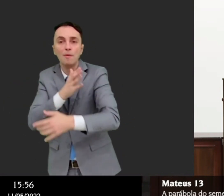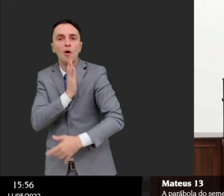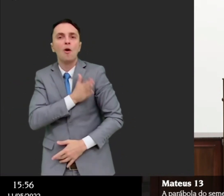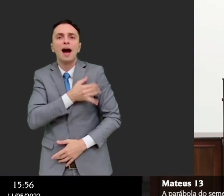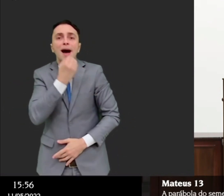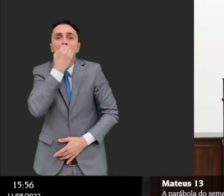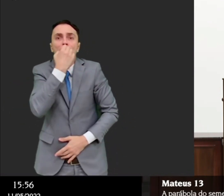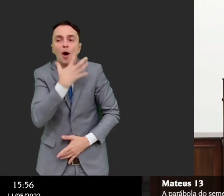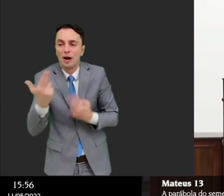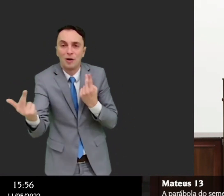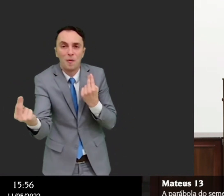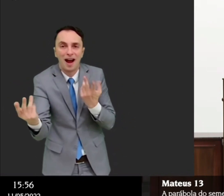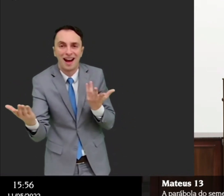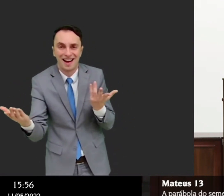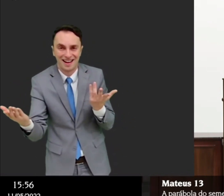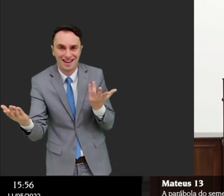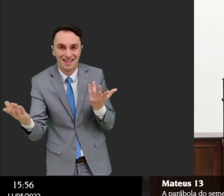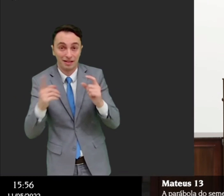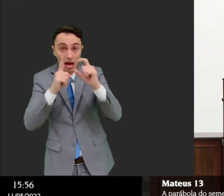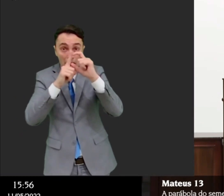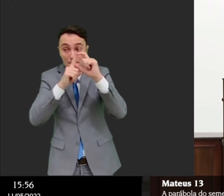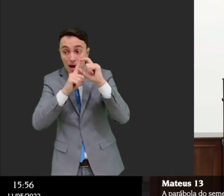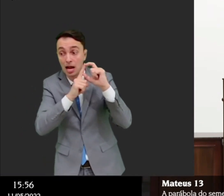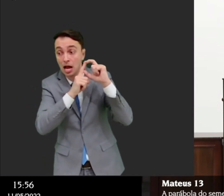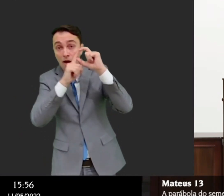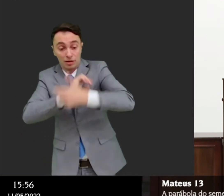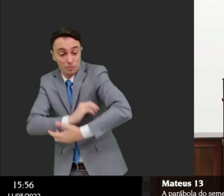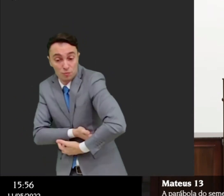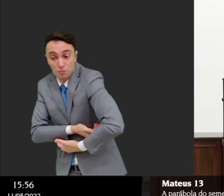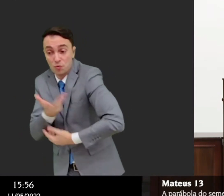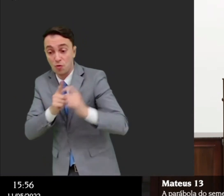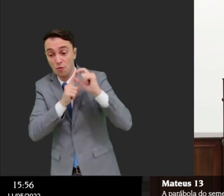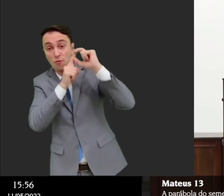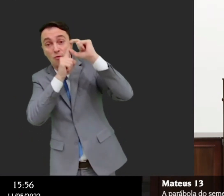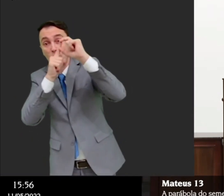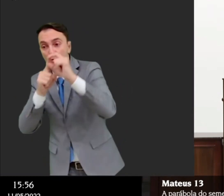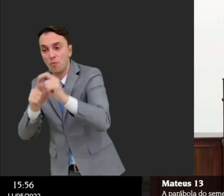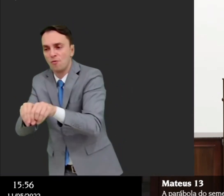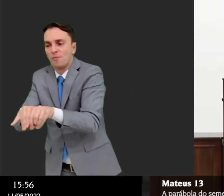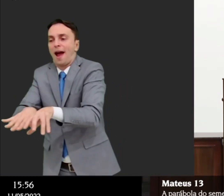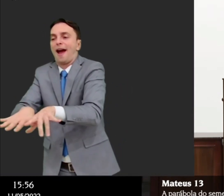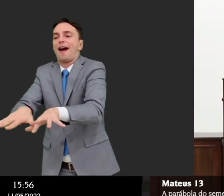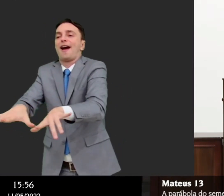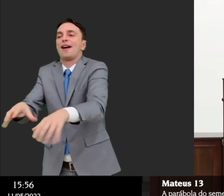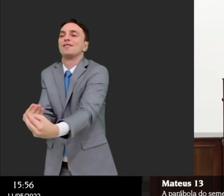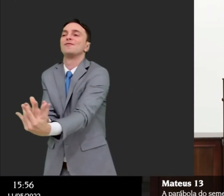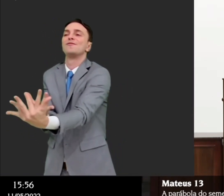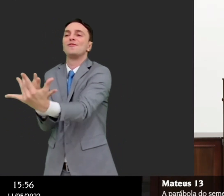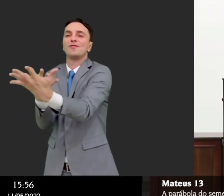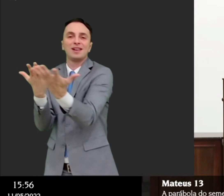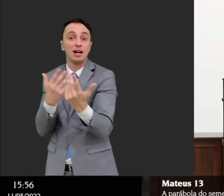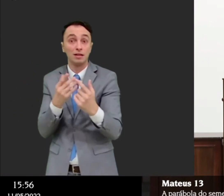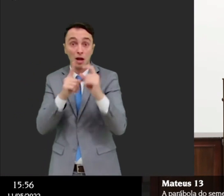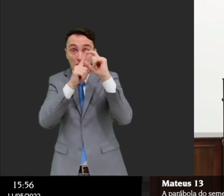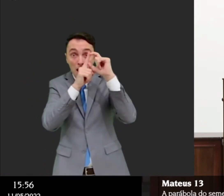achou lugar? Porque o irmão se entregou para servir a Deus. O irmão buscou em oração um